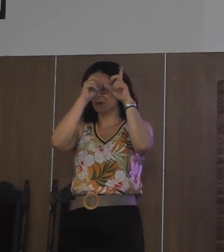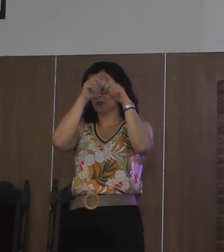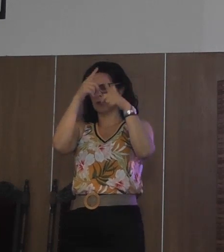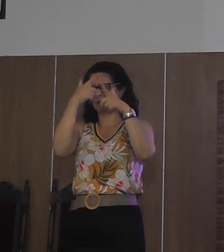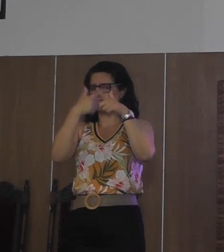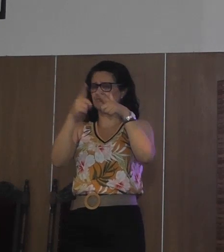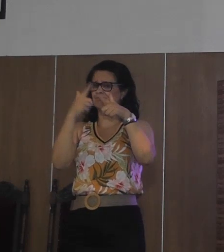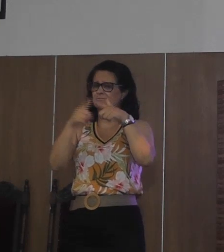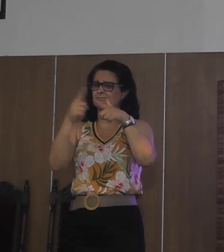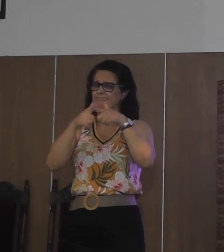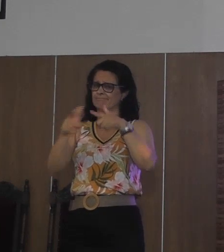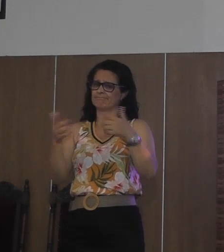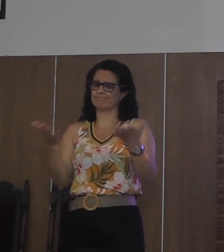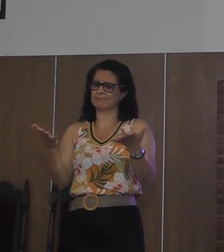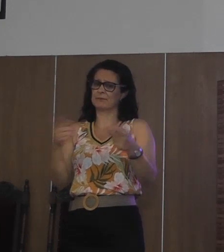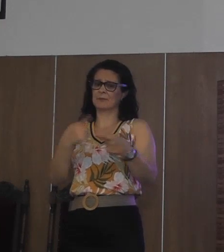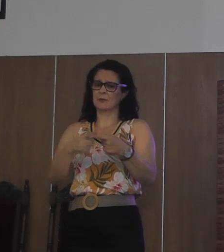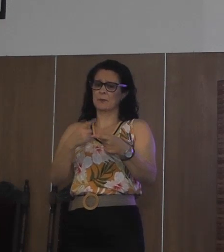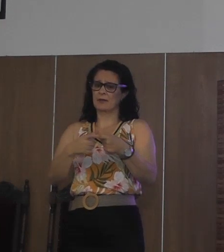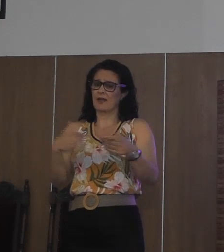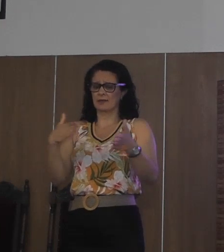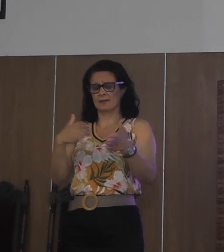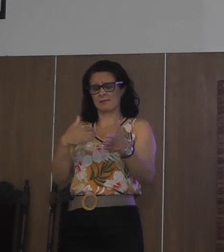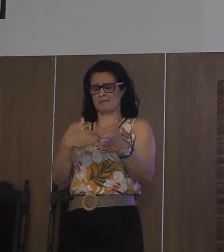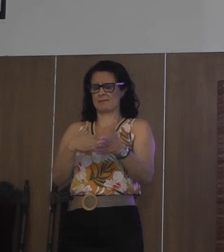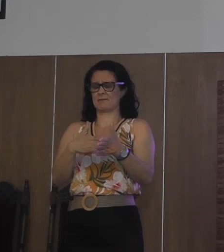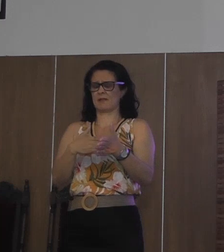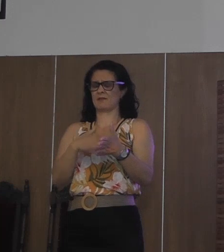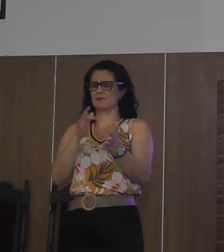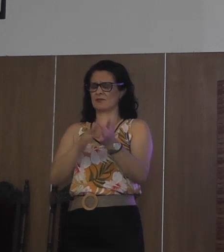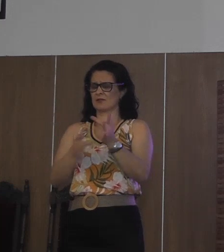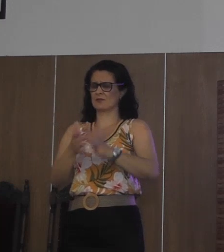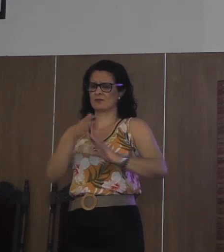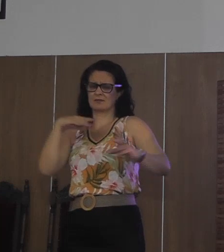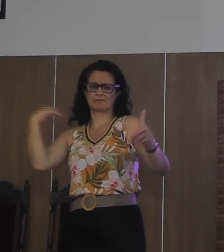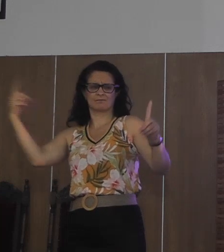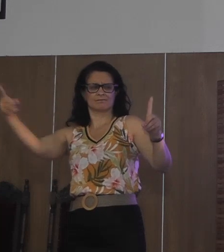O próprio filho dele se entregou na cruz,